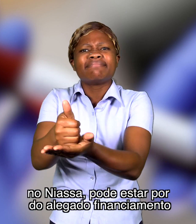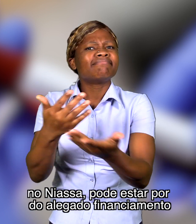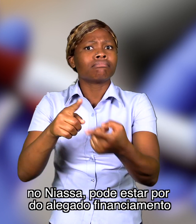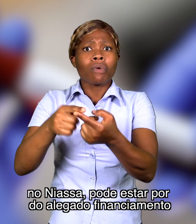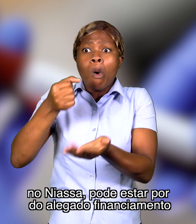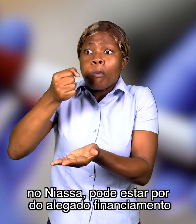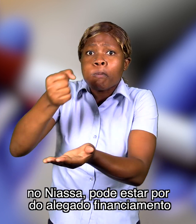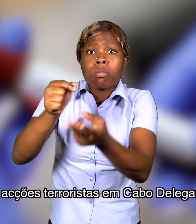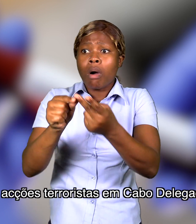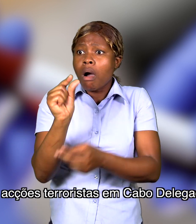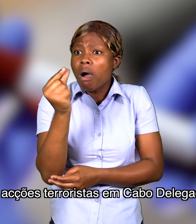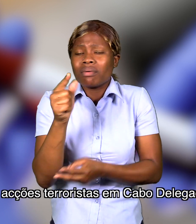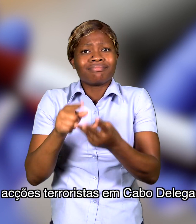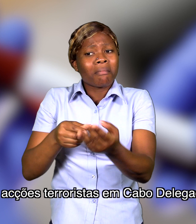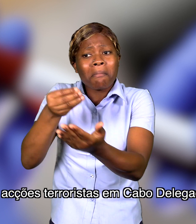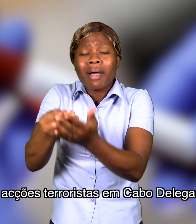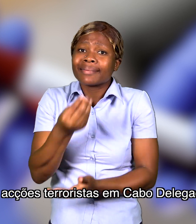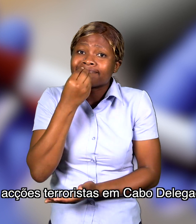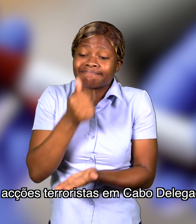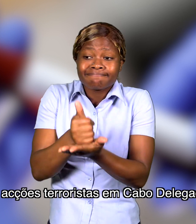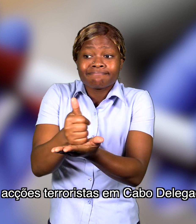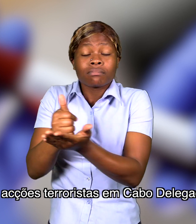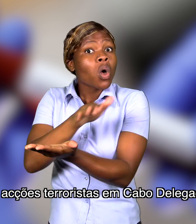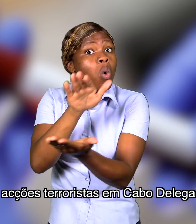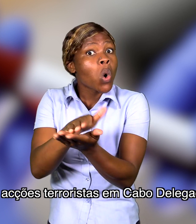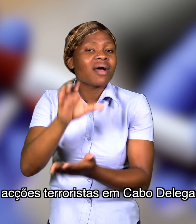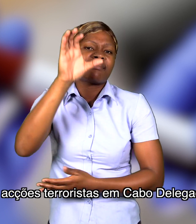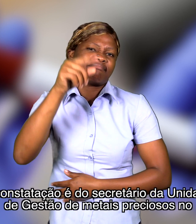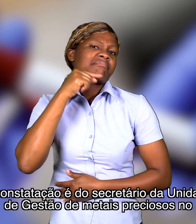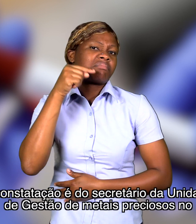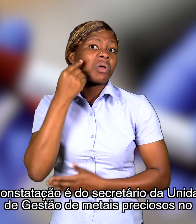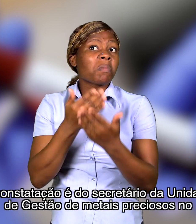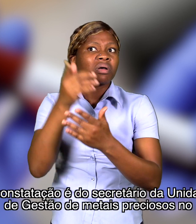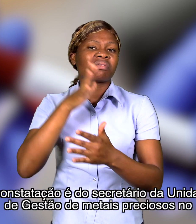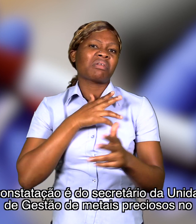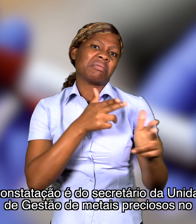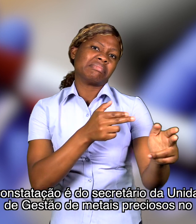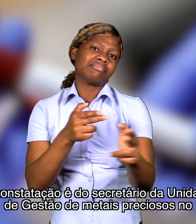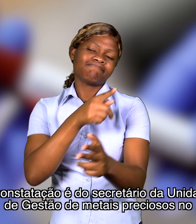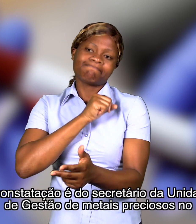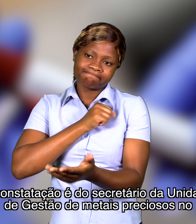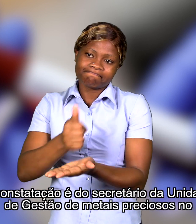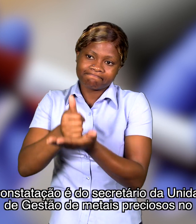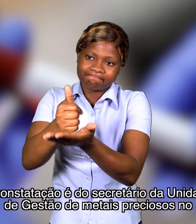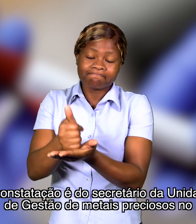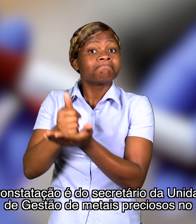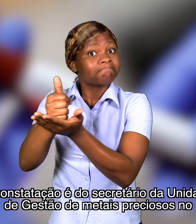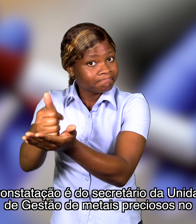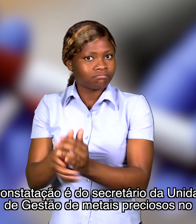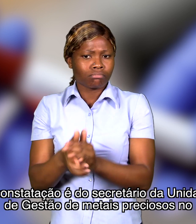alegado financiamento de ações terroristas em Cabo Delgado. A constatação é do secretário da Unidade de Gestão de Metais